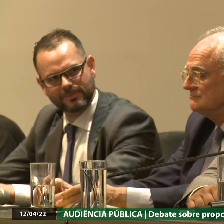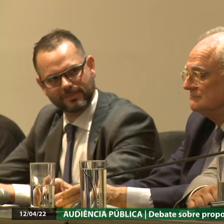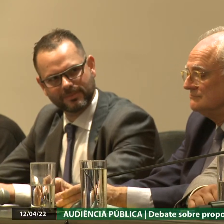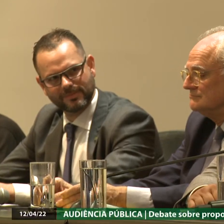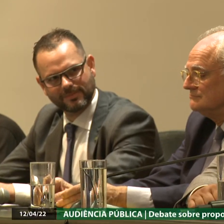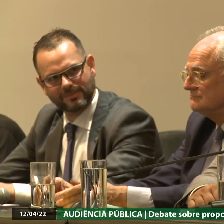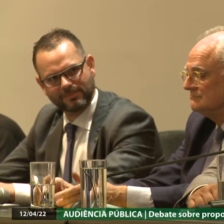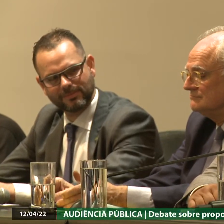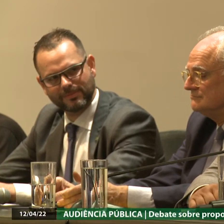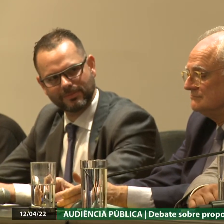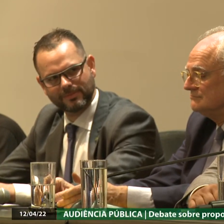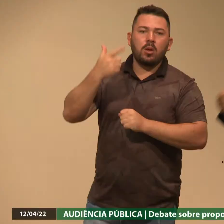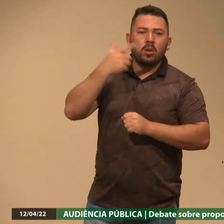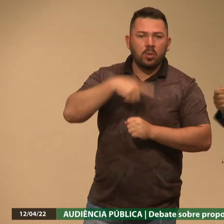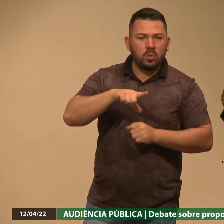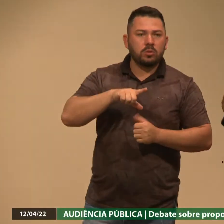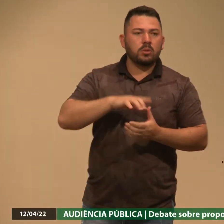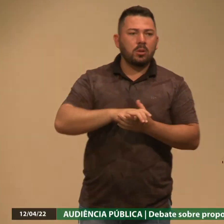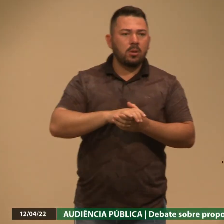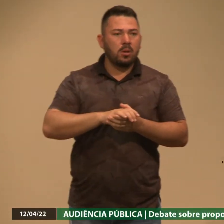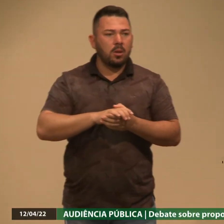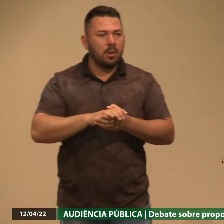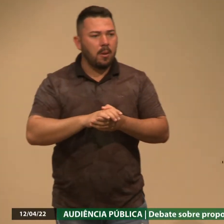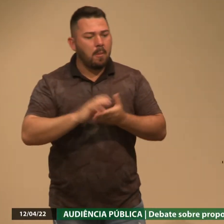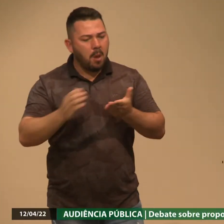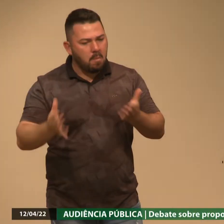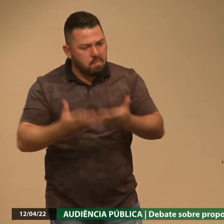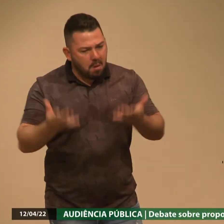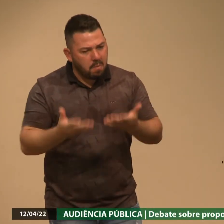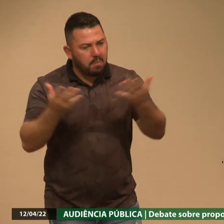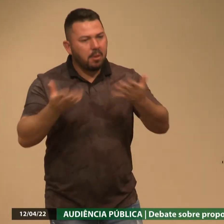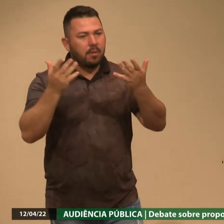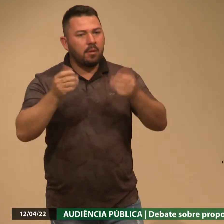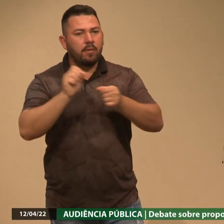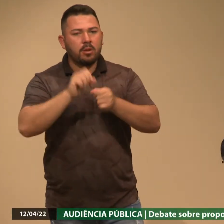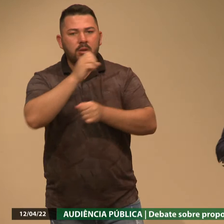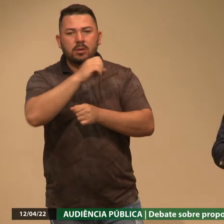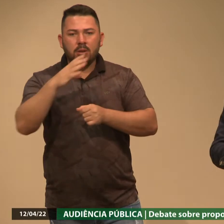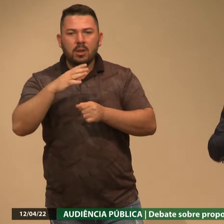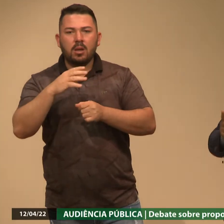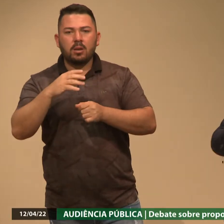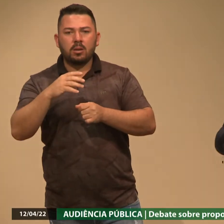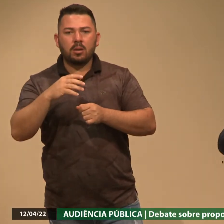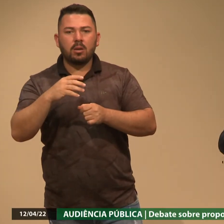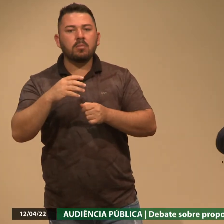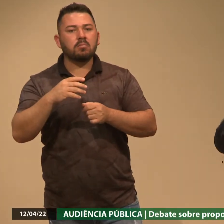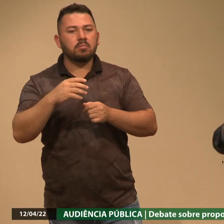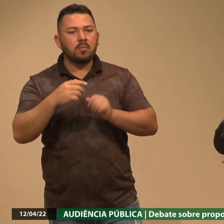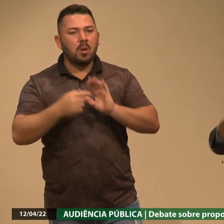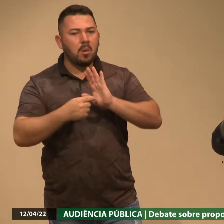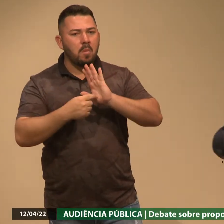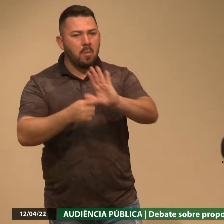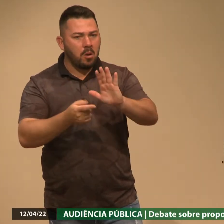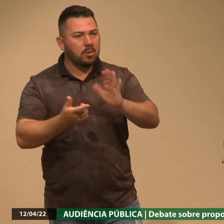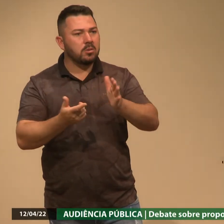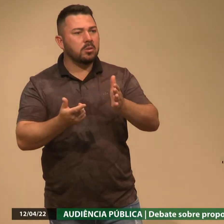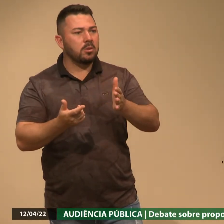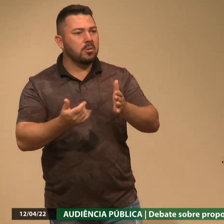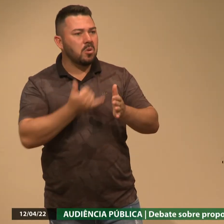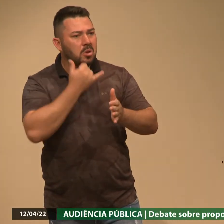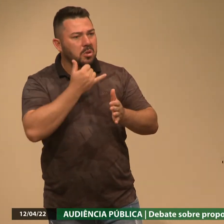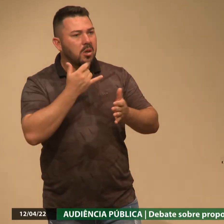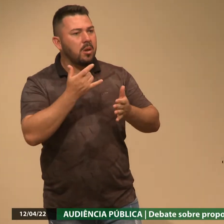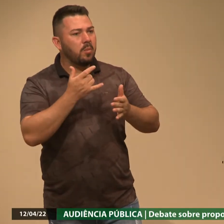que vem implementar isso se Deus quiser para e Catarina seja exemplo não só por ser um estado que tem mais